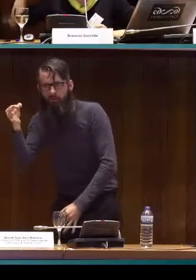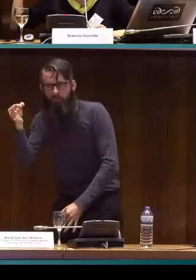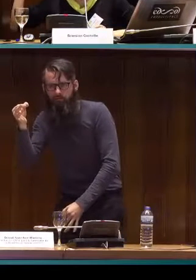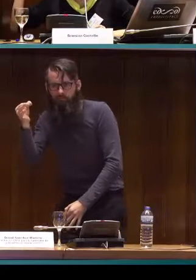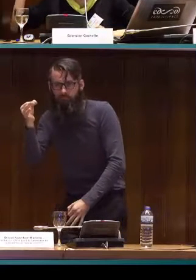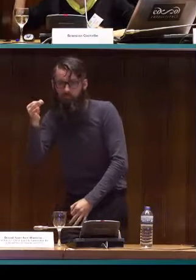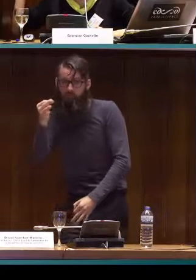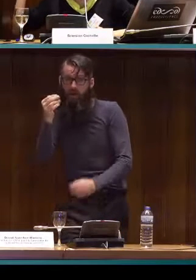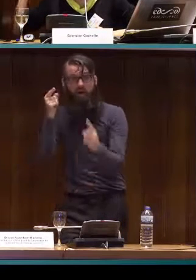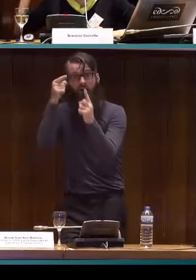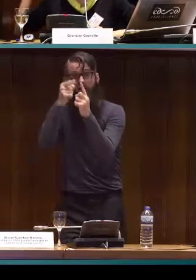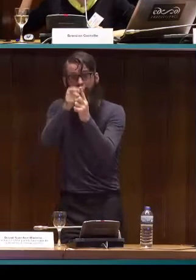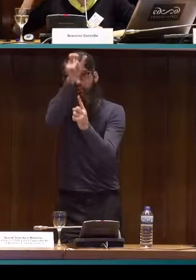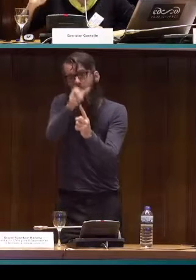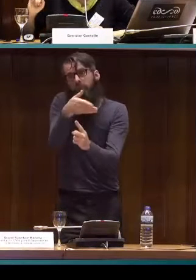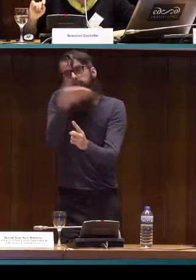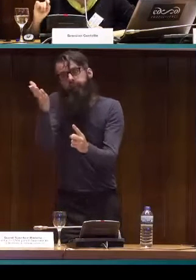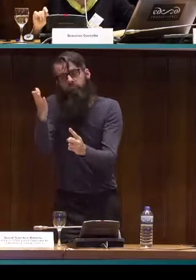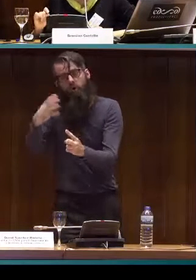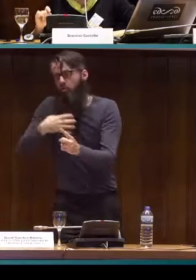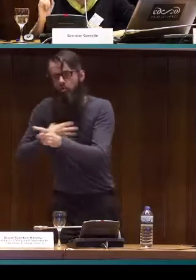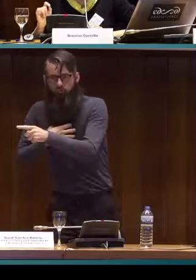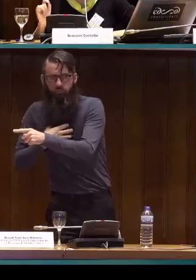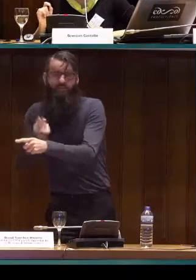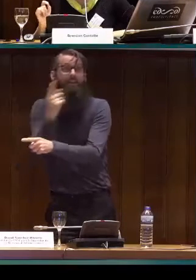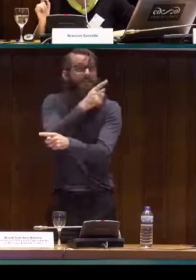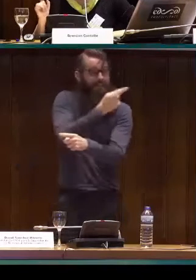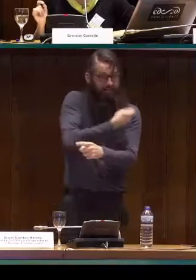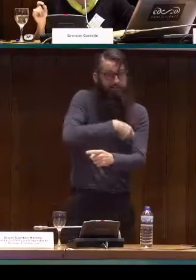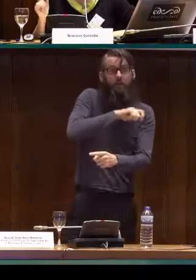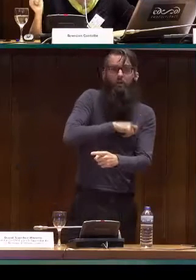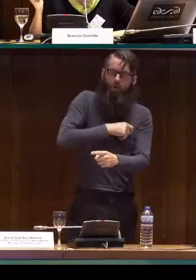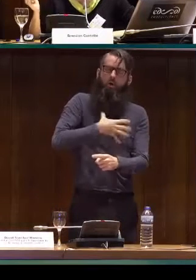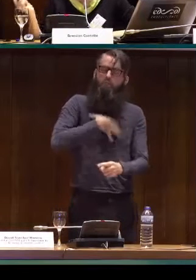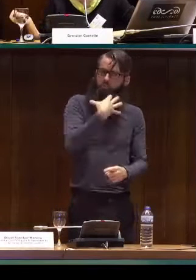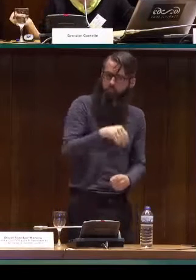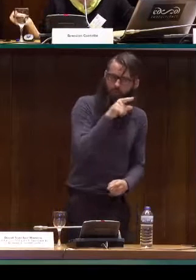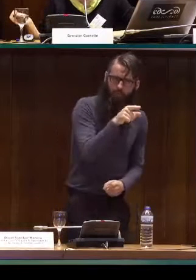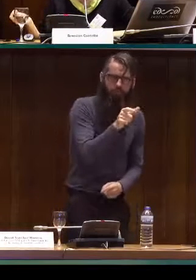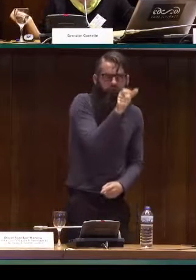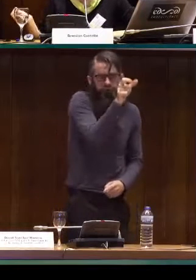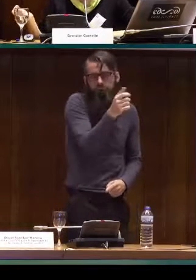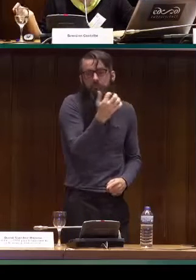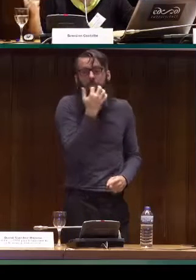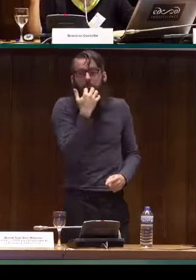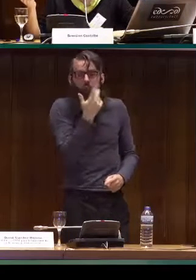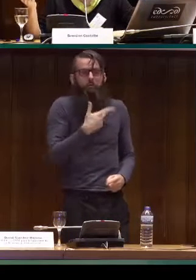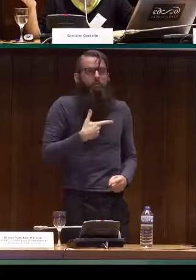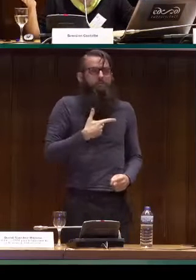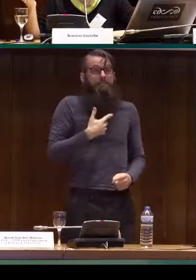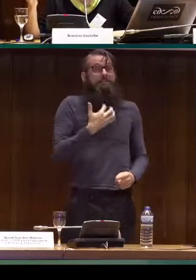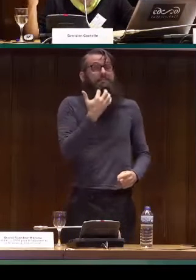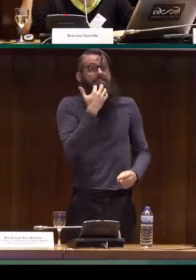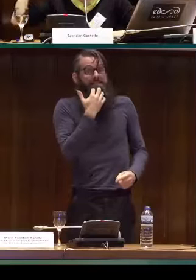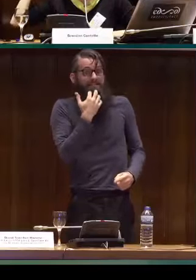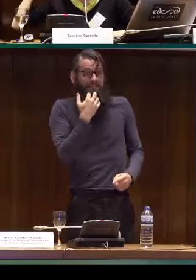La frase se traduce como: si estás embarazada, tienes que dejar de fumar y no puedes beber. Y la prueba que tenemos